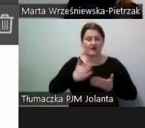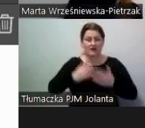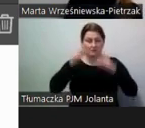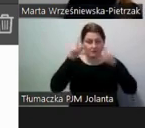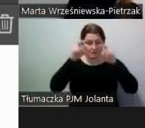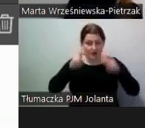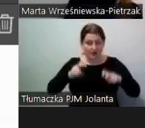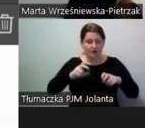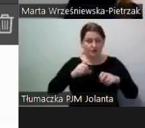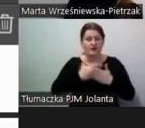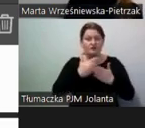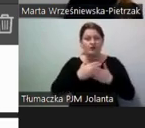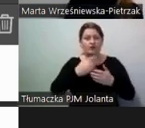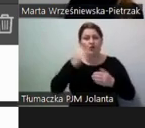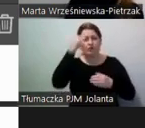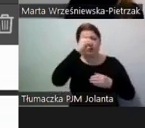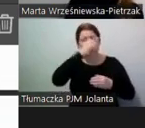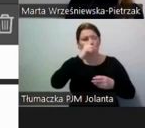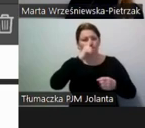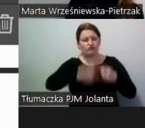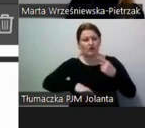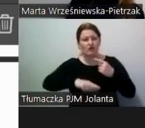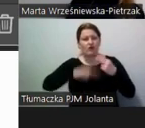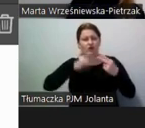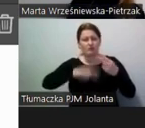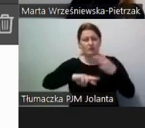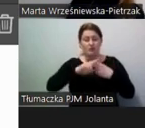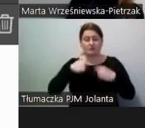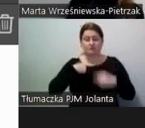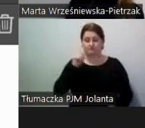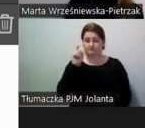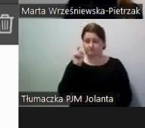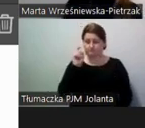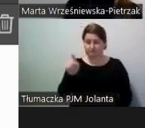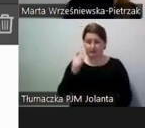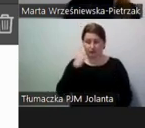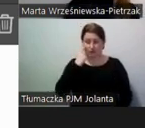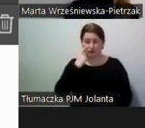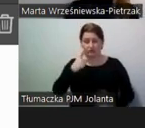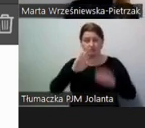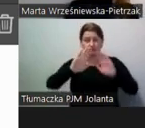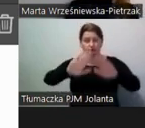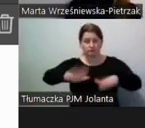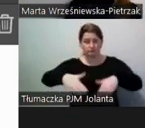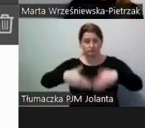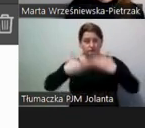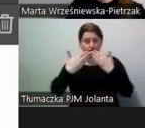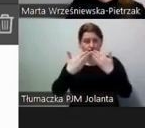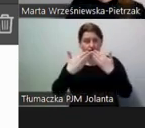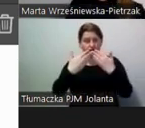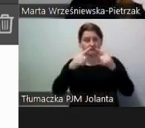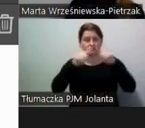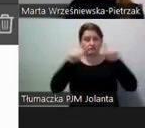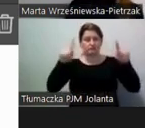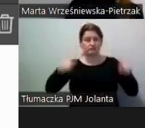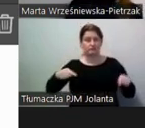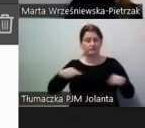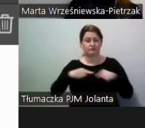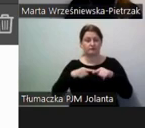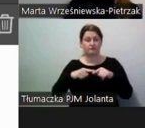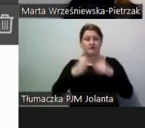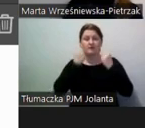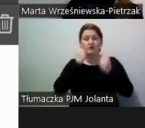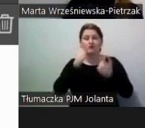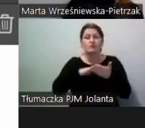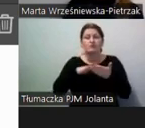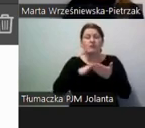wydarzyło, dlaczego uczeń źle odpowiedział, to po kliknięciu w to oczko mają Państwo podgląd planszy. Bardzo przepraszam za to, że